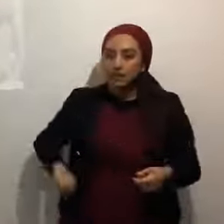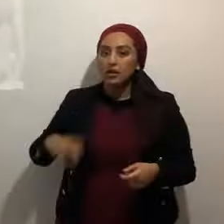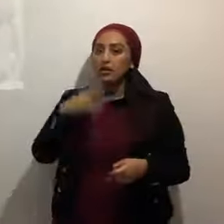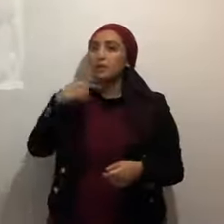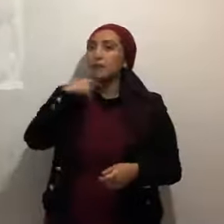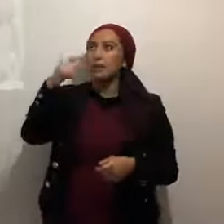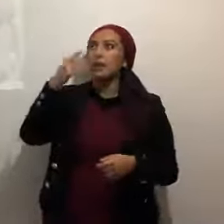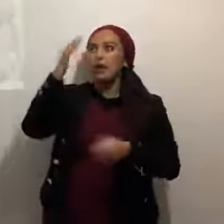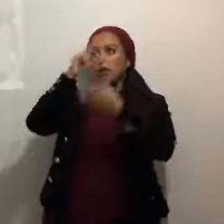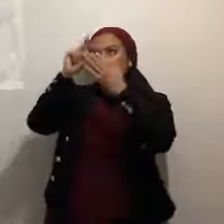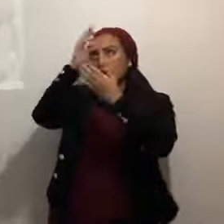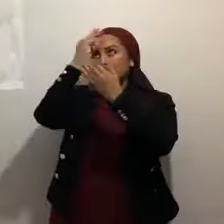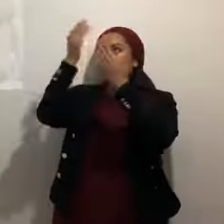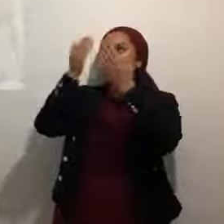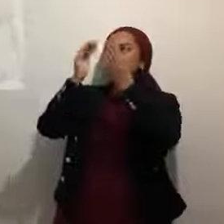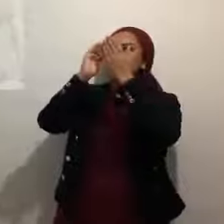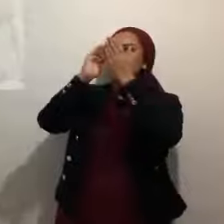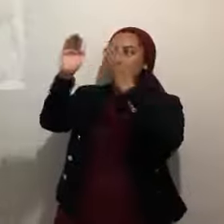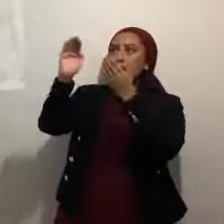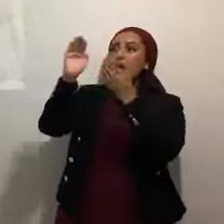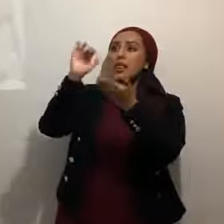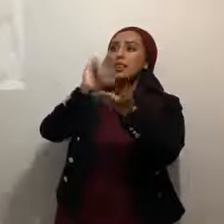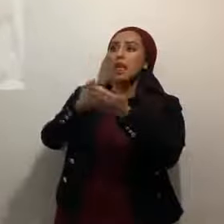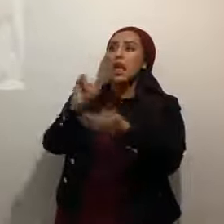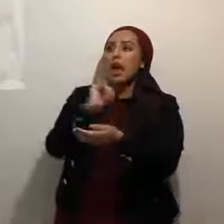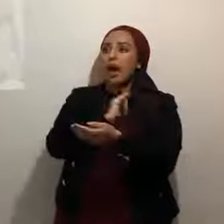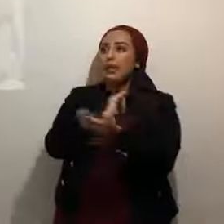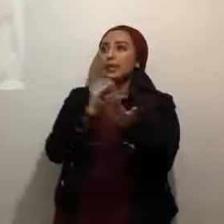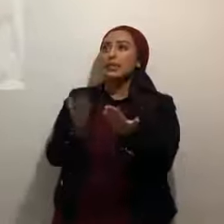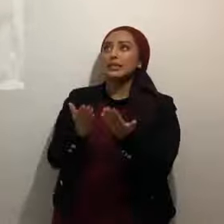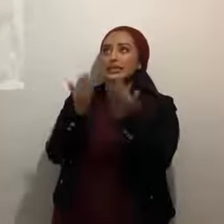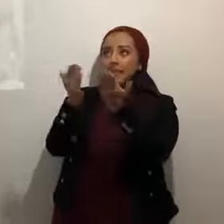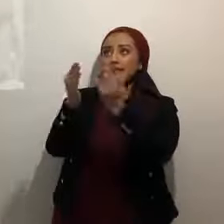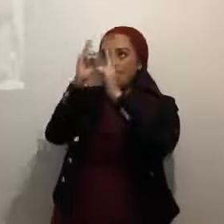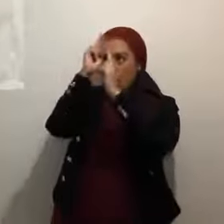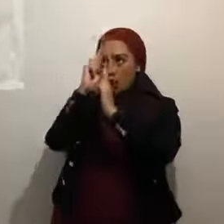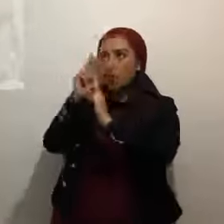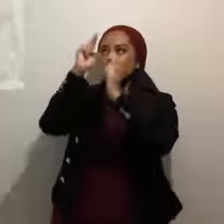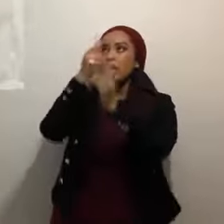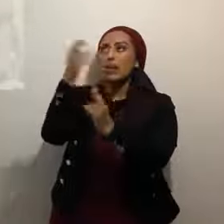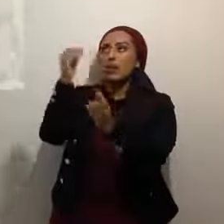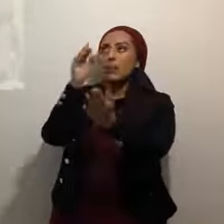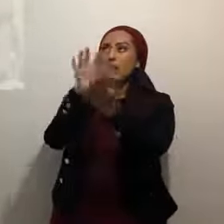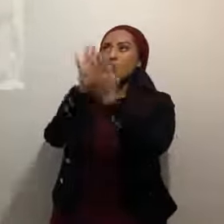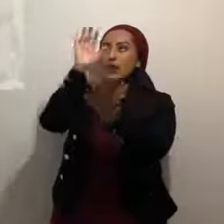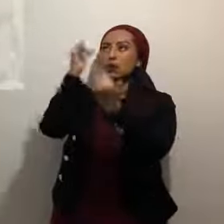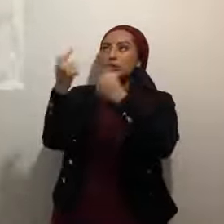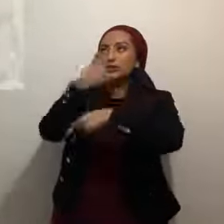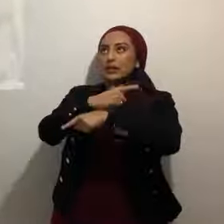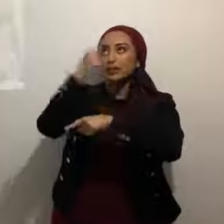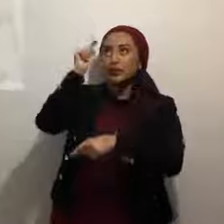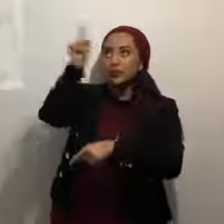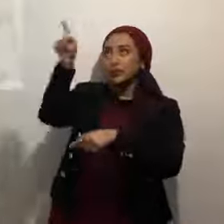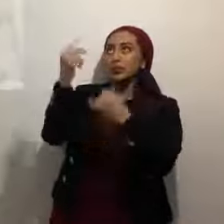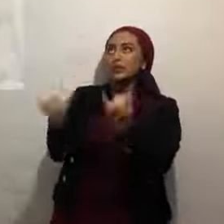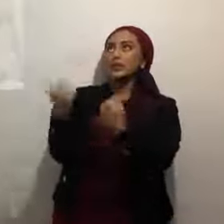Padre, permite que yo te dé honor y gloria el día de hoy, Kavod, a ti, hoy.